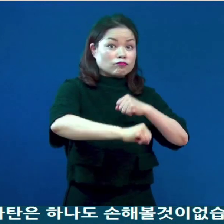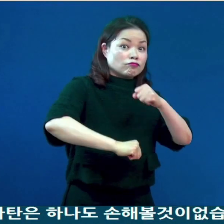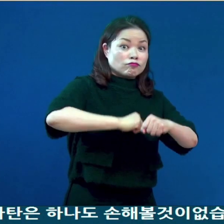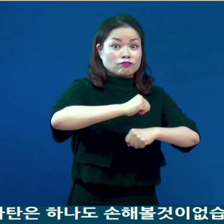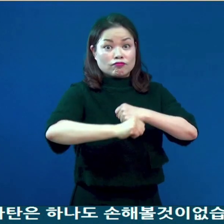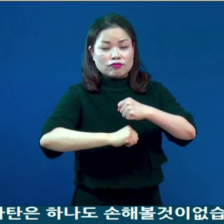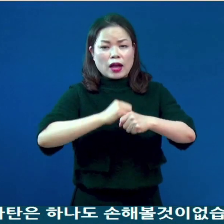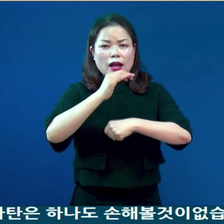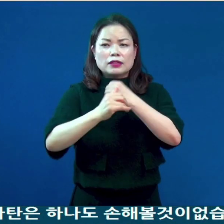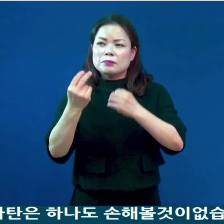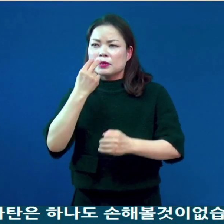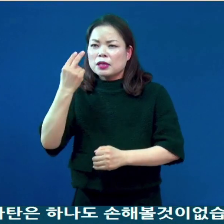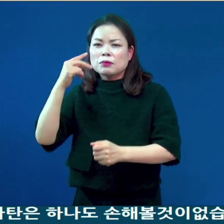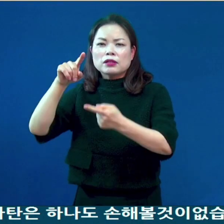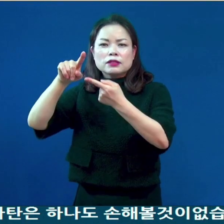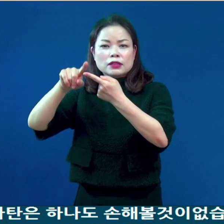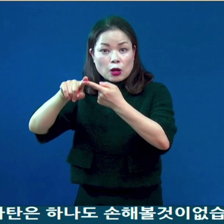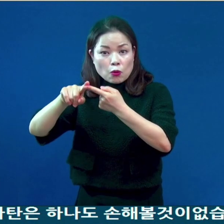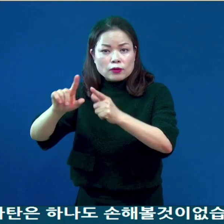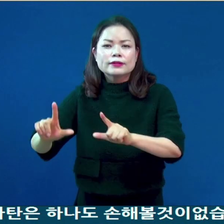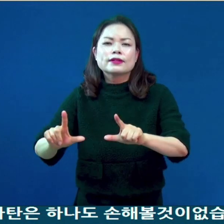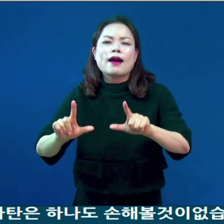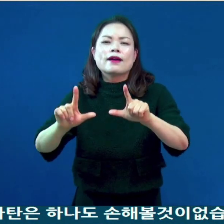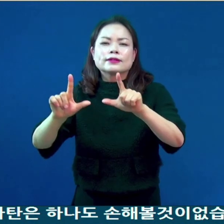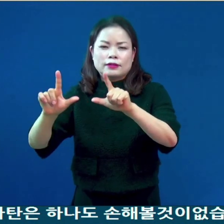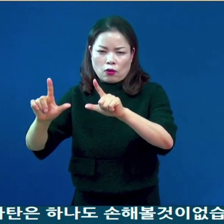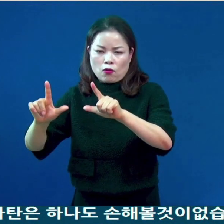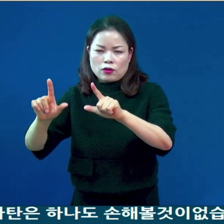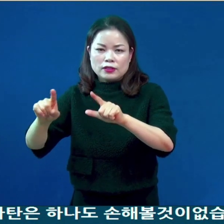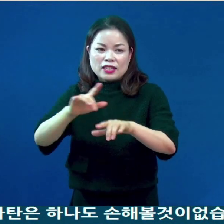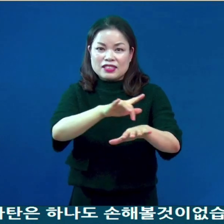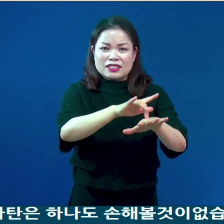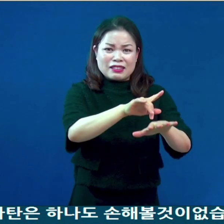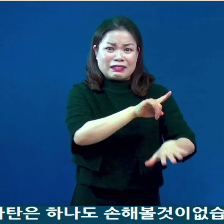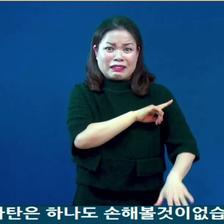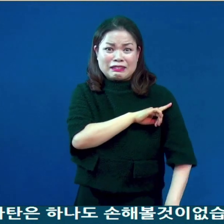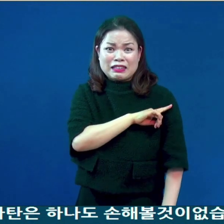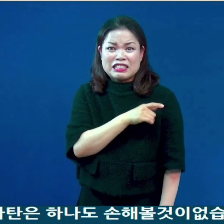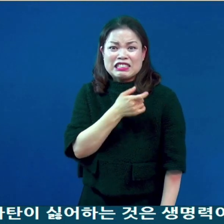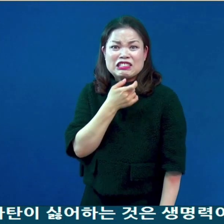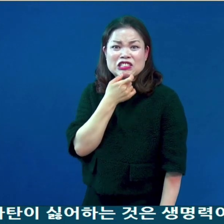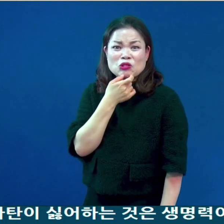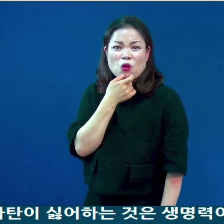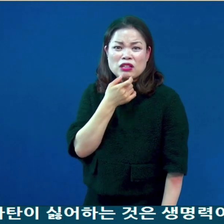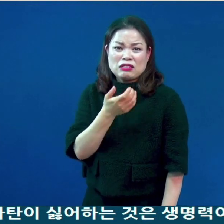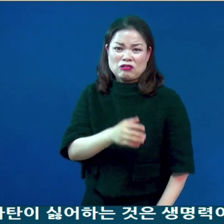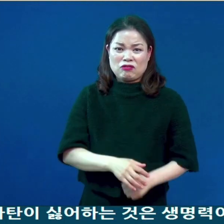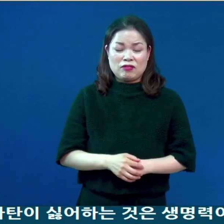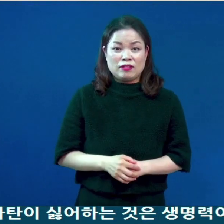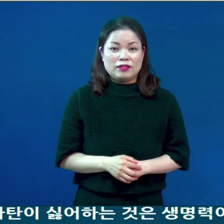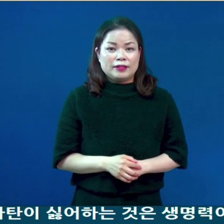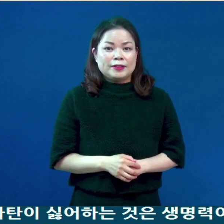자유롭게 하나님의 생명의 뜻을 이루면서 살아가는 것, 이것이 사탄이 가장 싫어하는 겁니다.